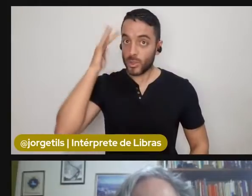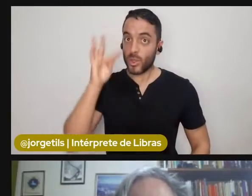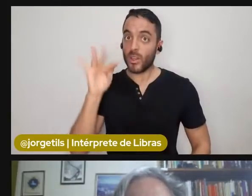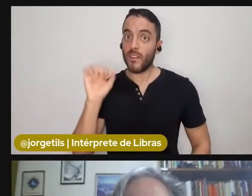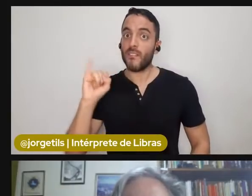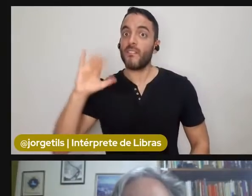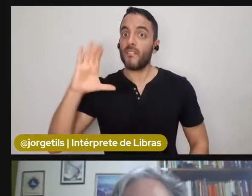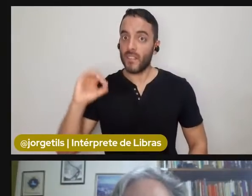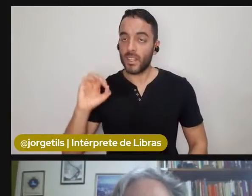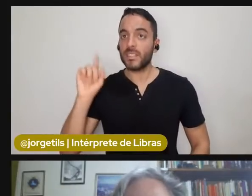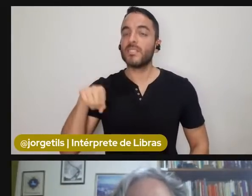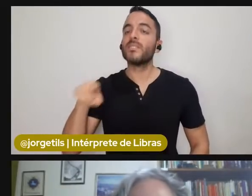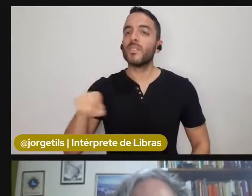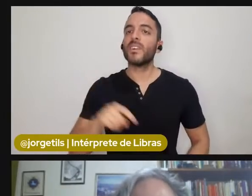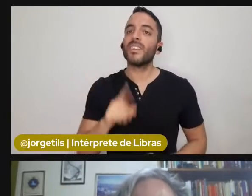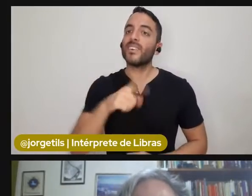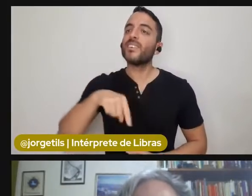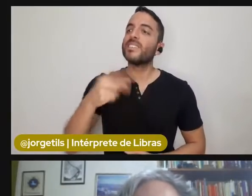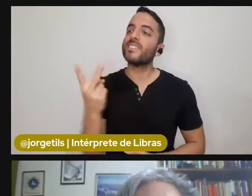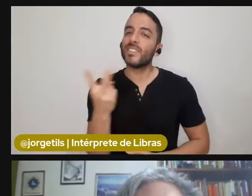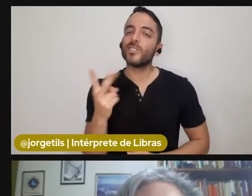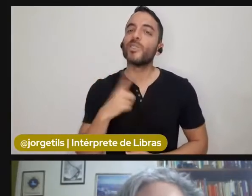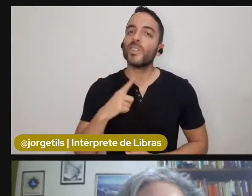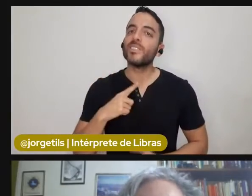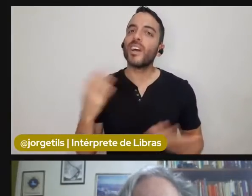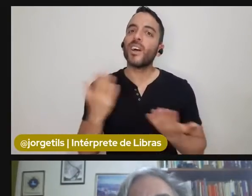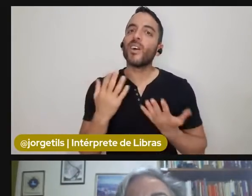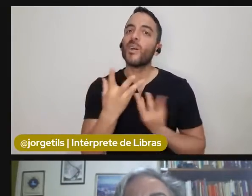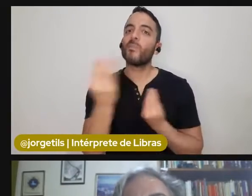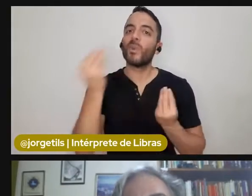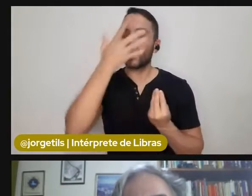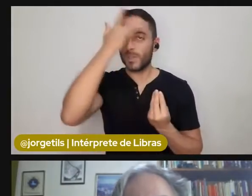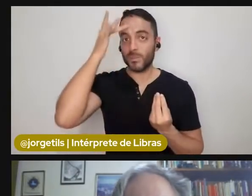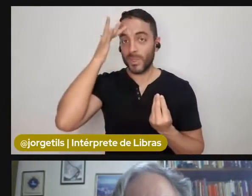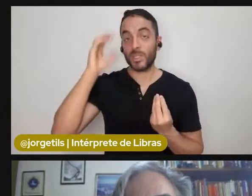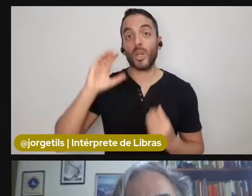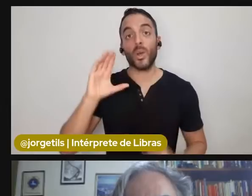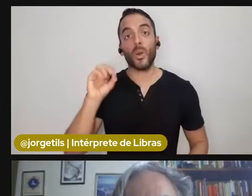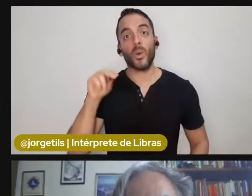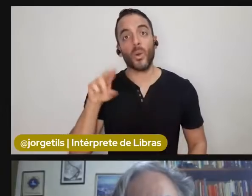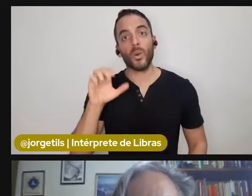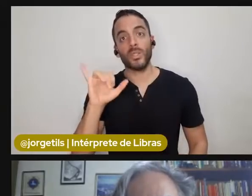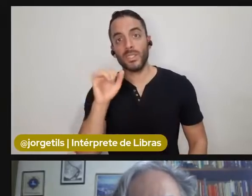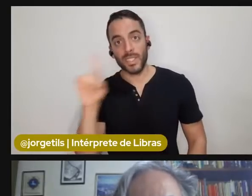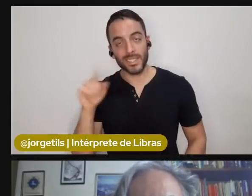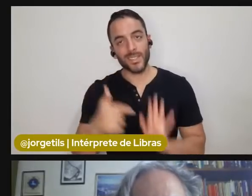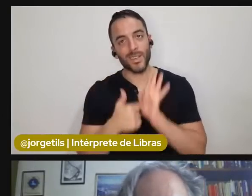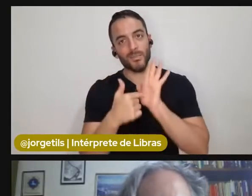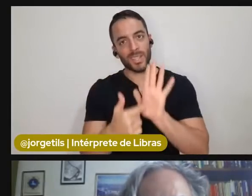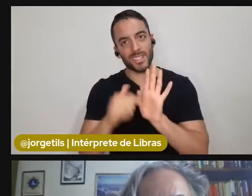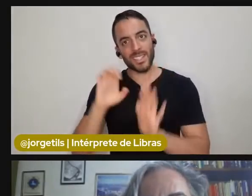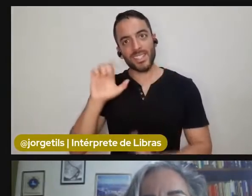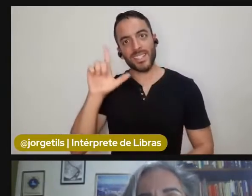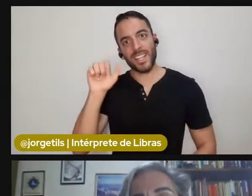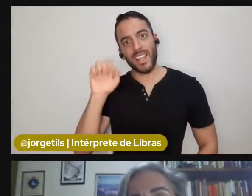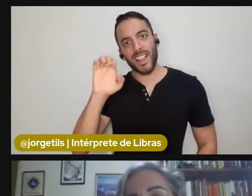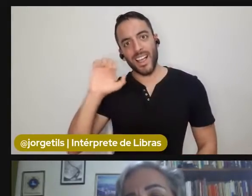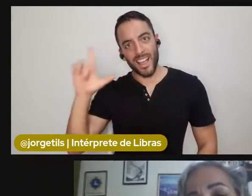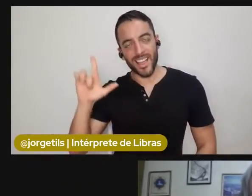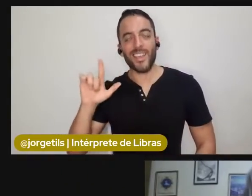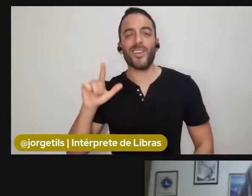estão atraindo muitos físicos. Então, Conceição, a palavra é sua, apresenta o Elael e vai ser o debate está aberto. Tá, obrigada,